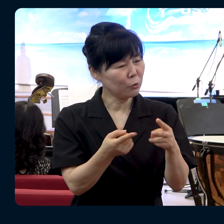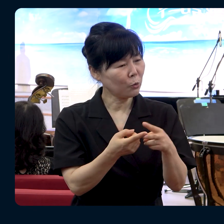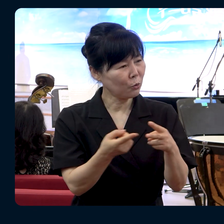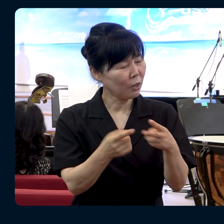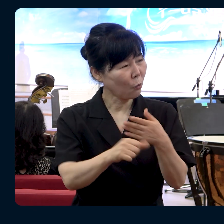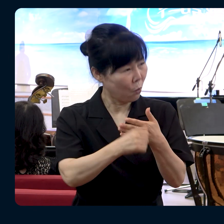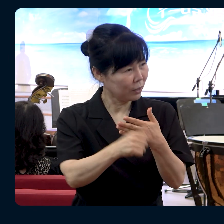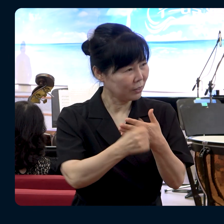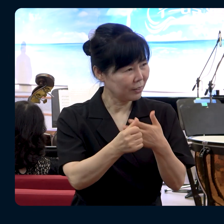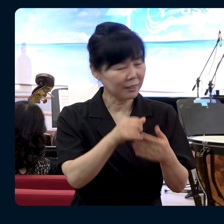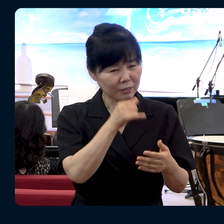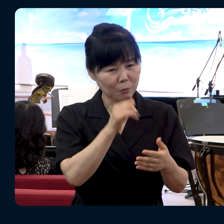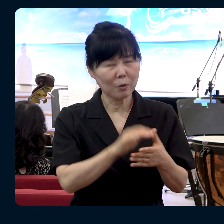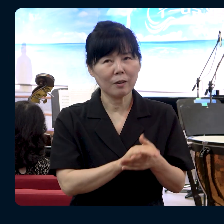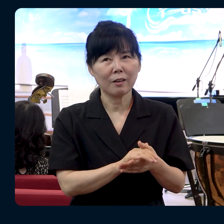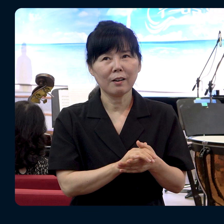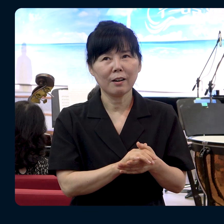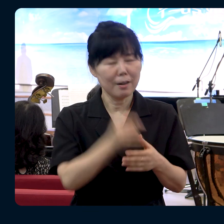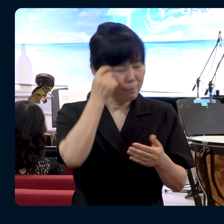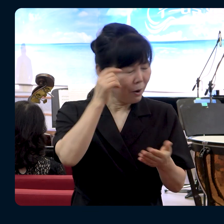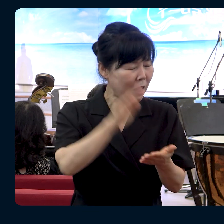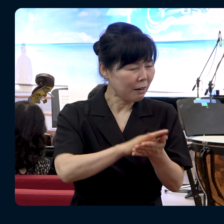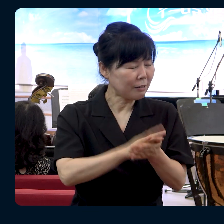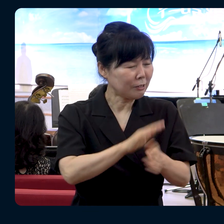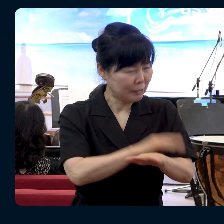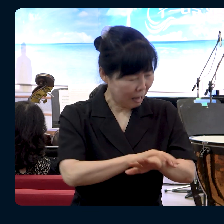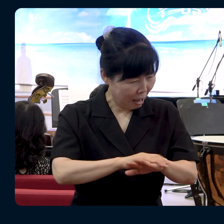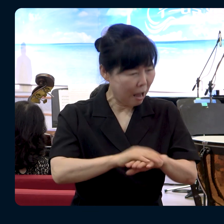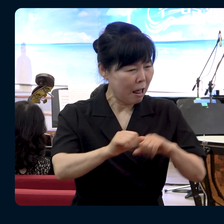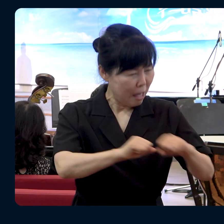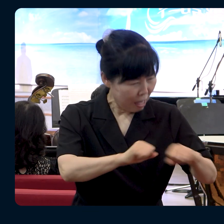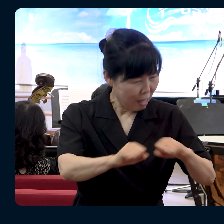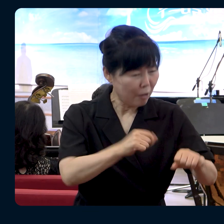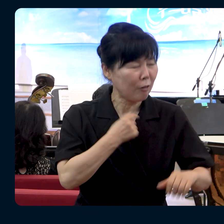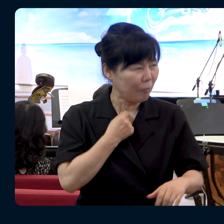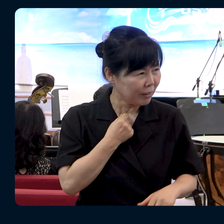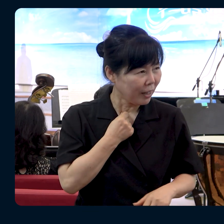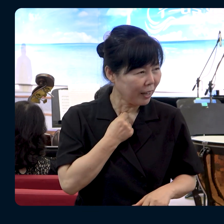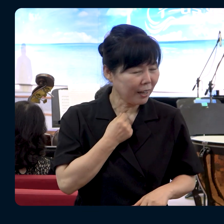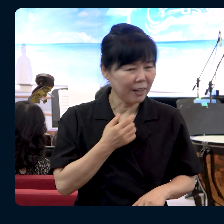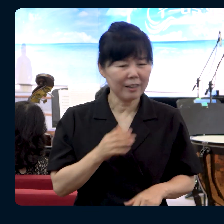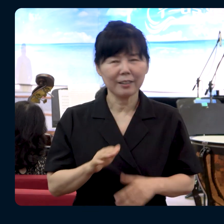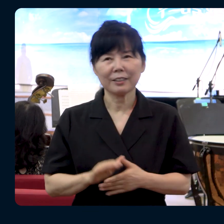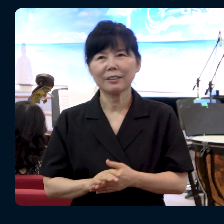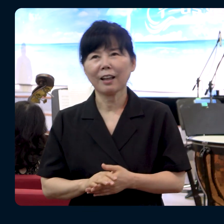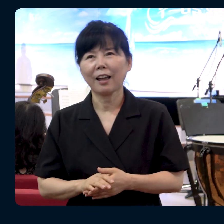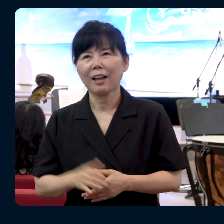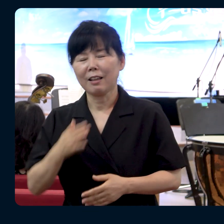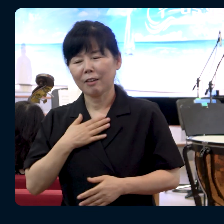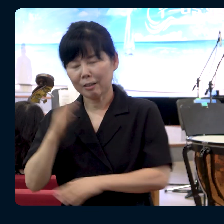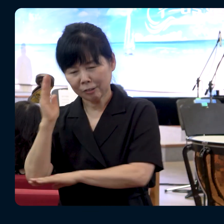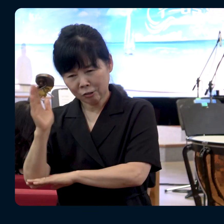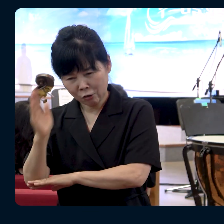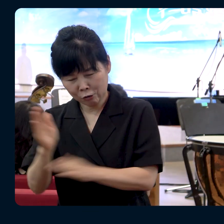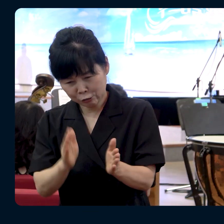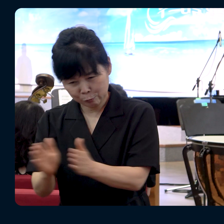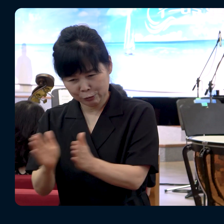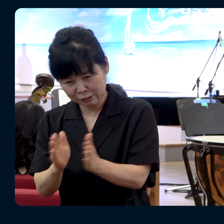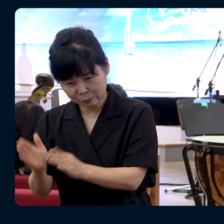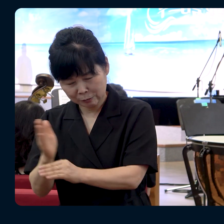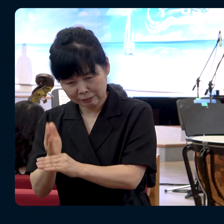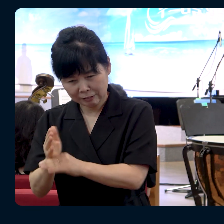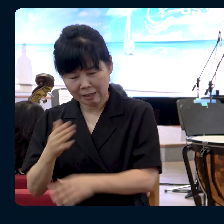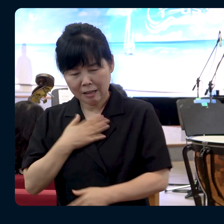있는데 알아서 잘 할 때도 있는데 잘 안 하더라고요. 저는 이 설교를 준비하고 분노, 이제 내 안의